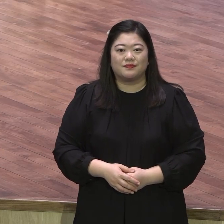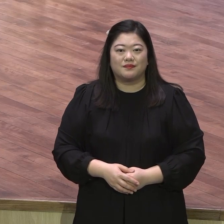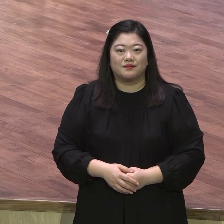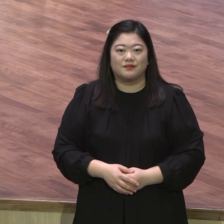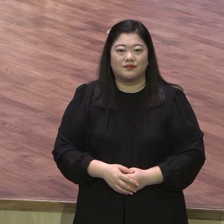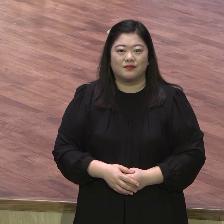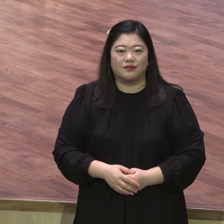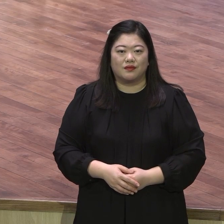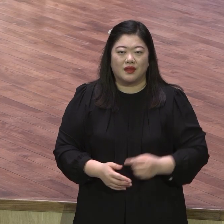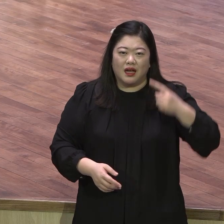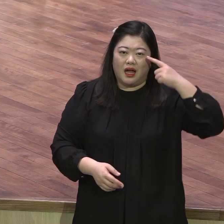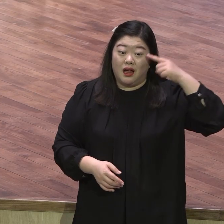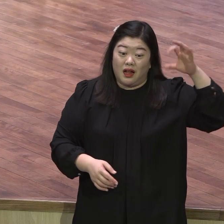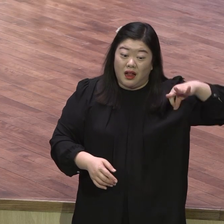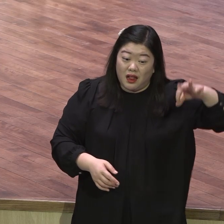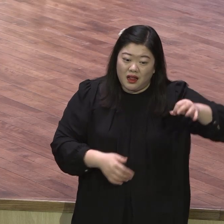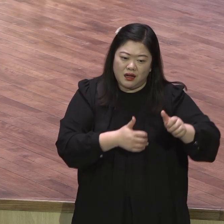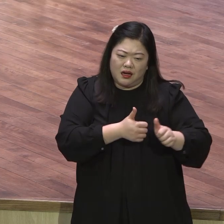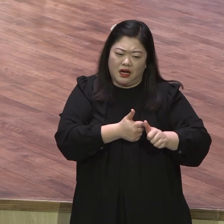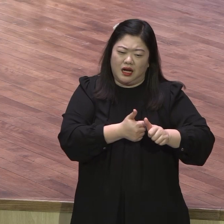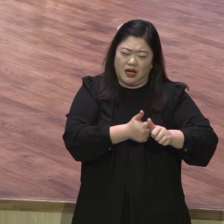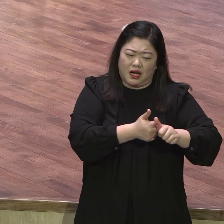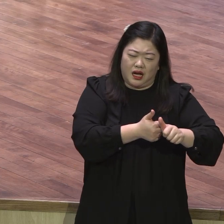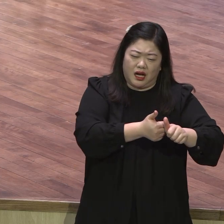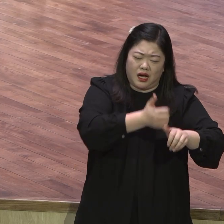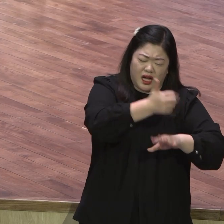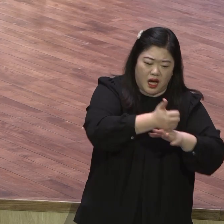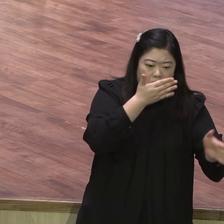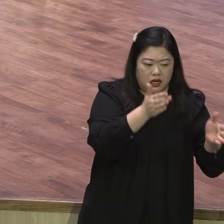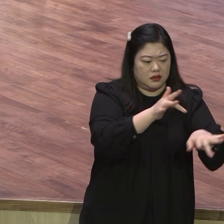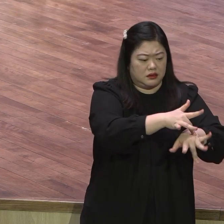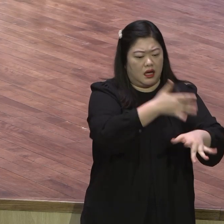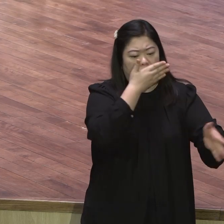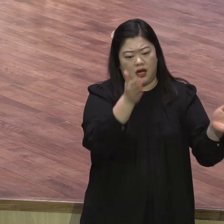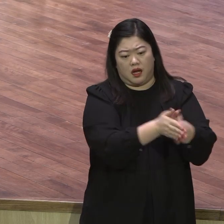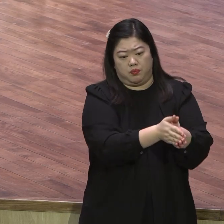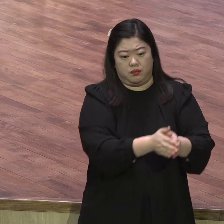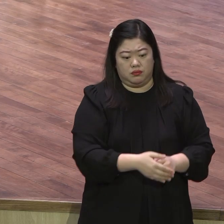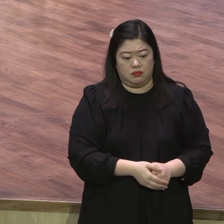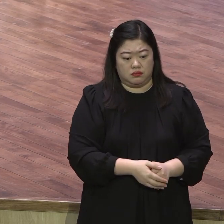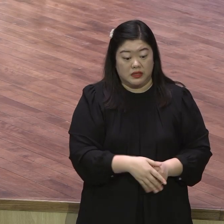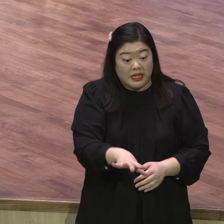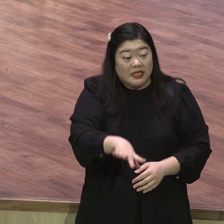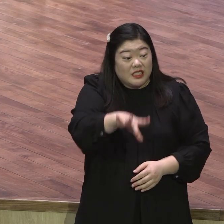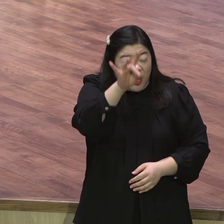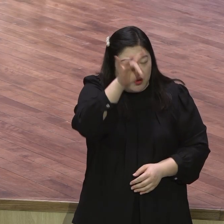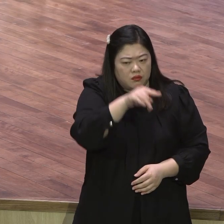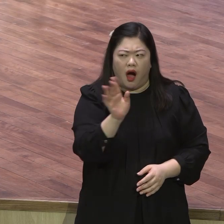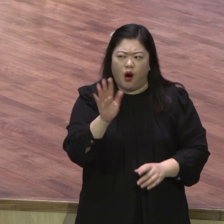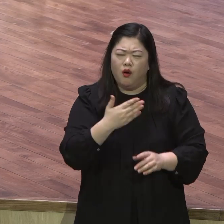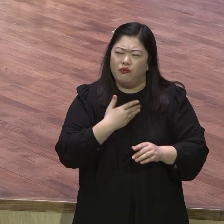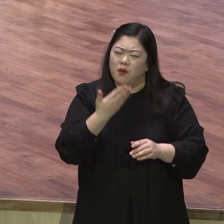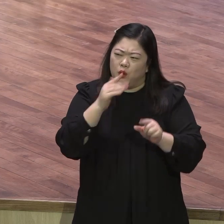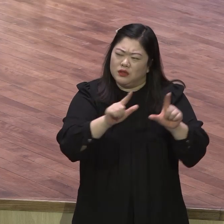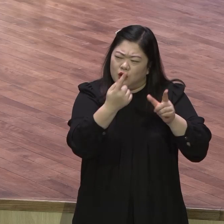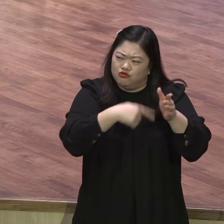서론에 메이며 사단의 심부름 하게 돼요. 자기도 몰라. 사단의 심부름인지 알지도 몰라.